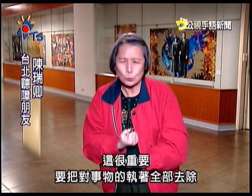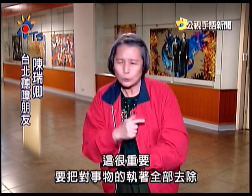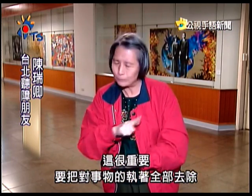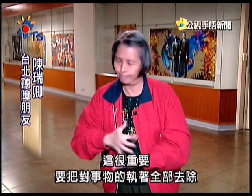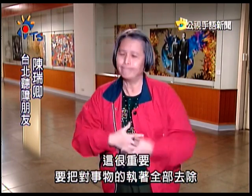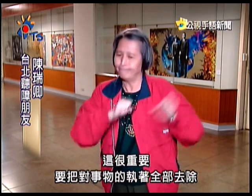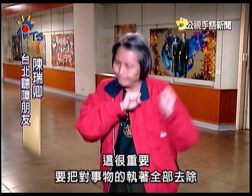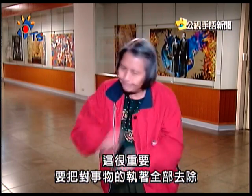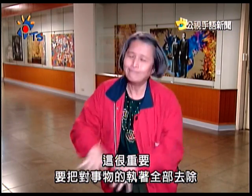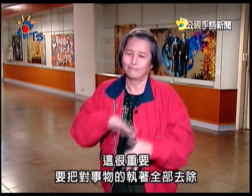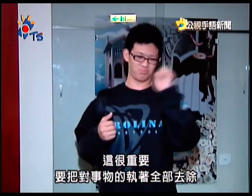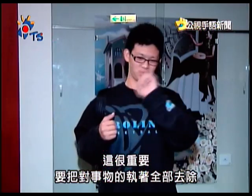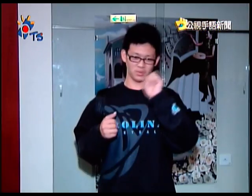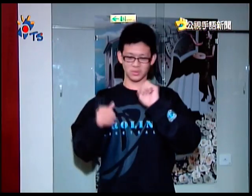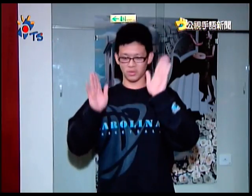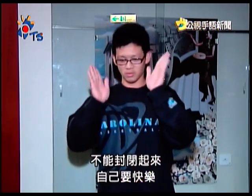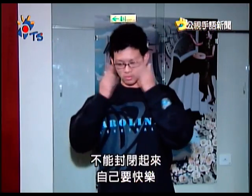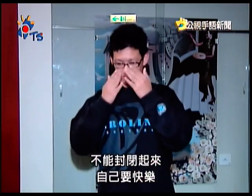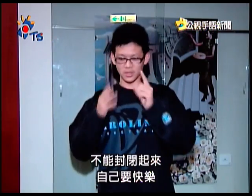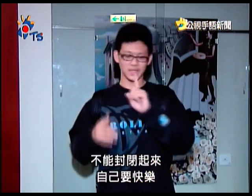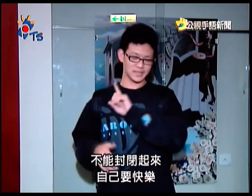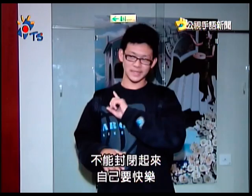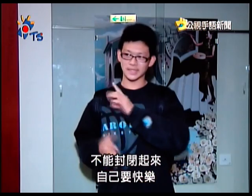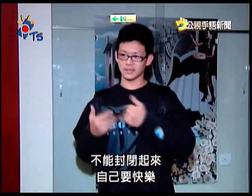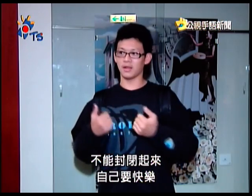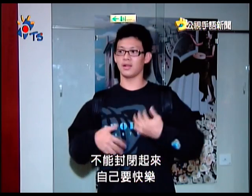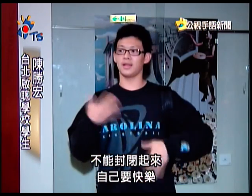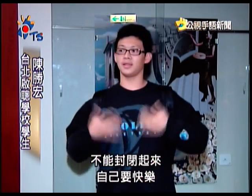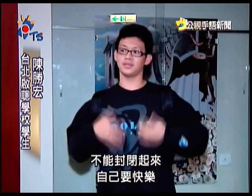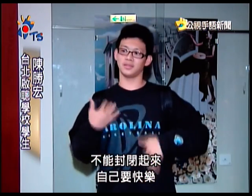部去除， 不能封闭起来，自己要快乐。